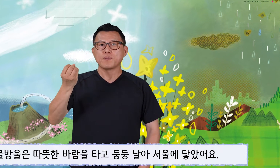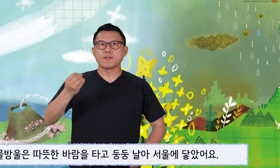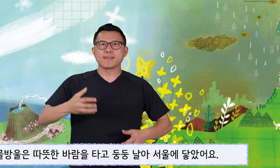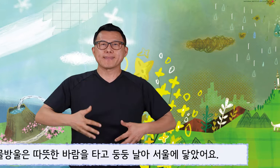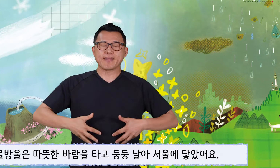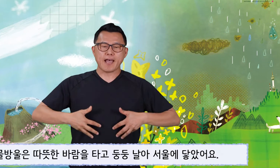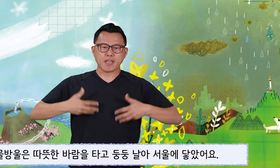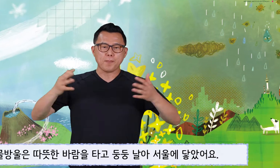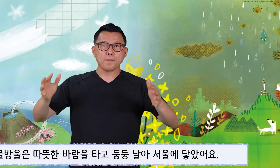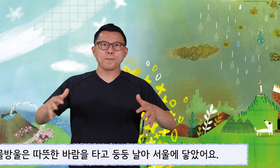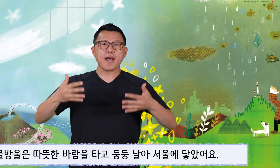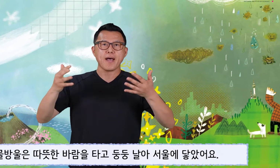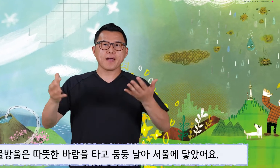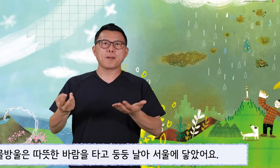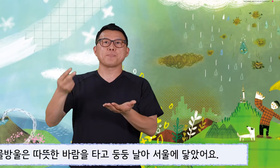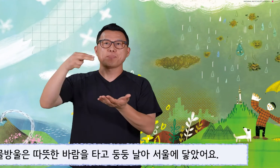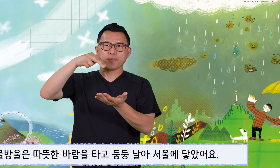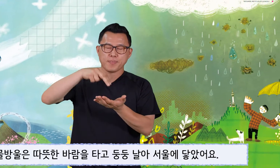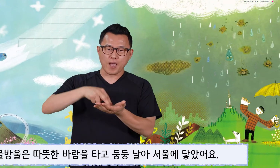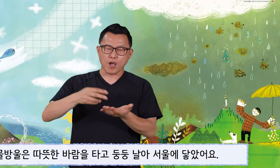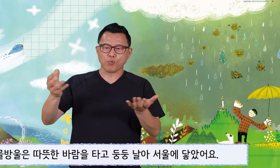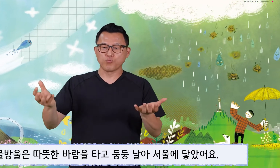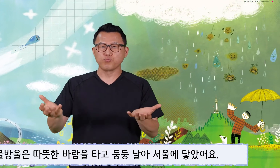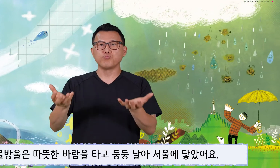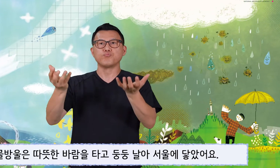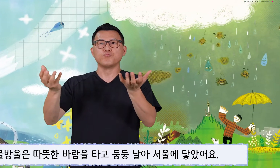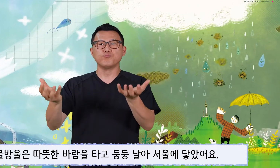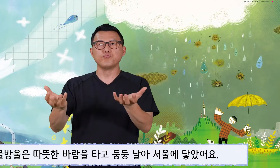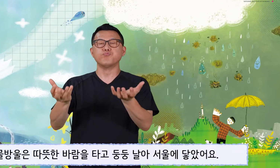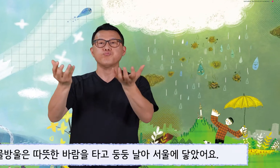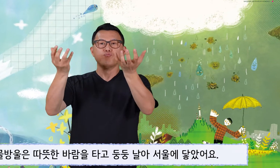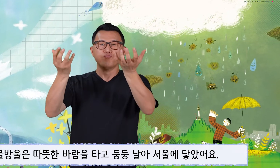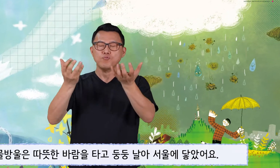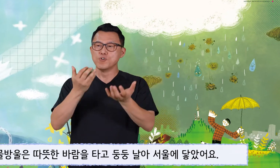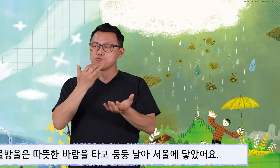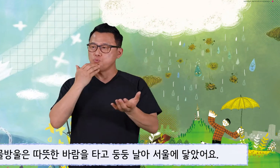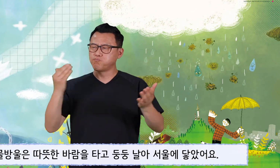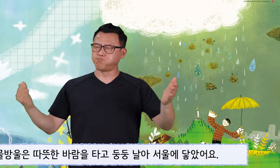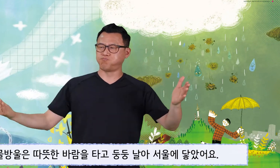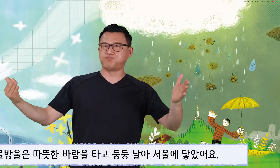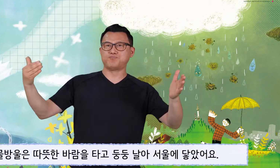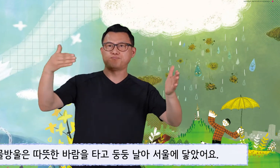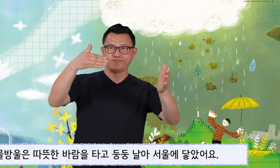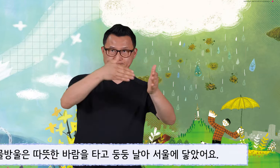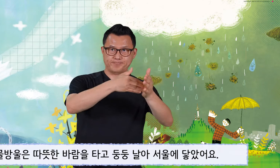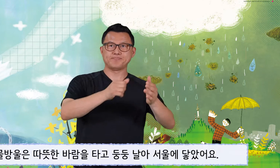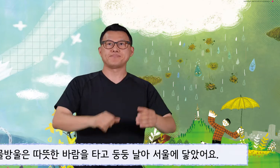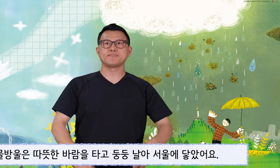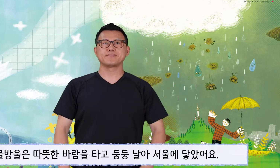물방울은 따뜻한 바람을 타고 둥둥 날아 서울에 닿았어요.